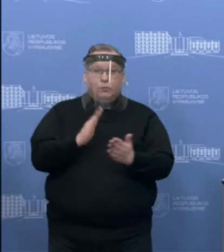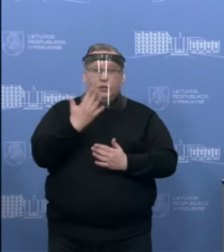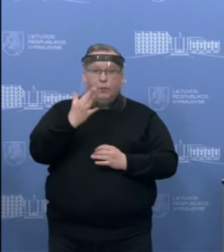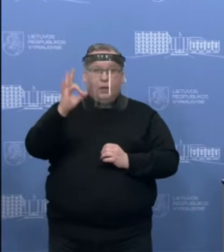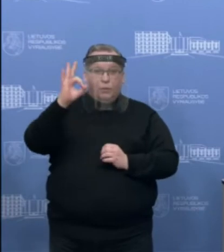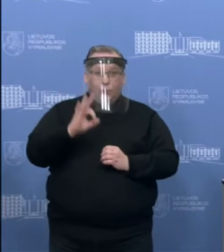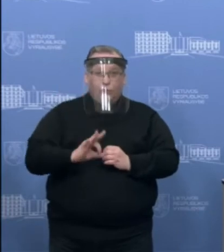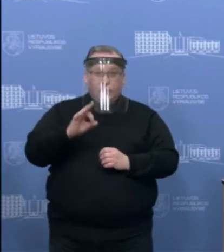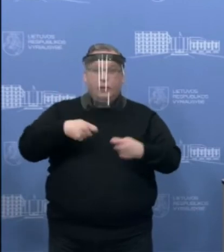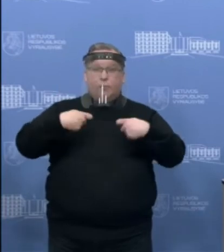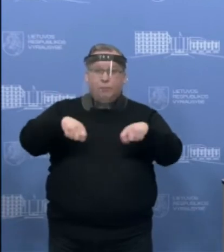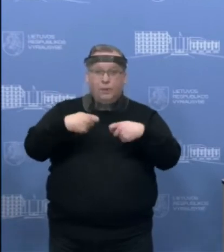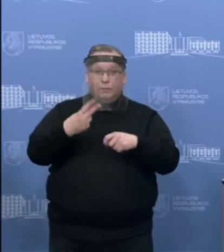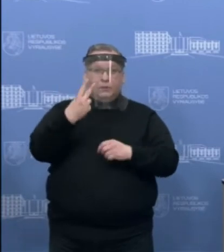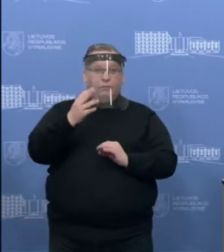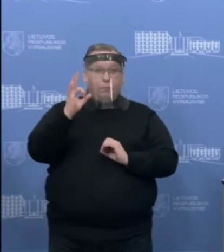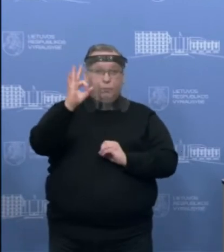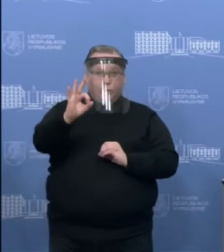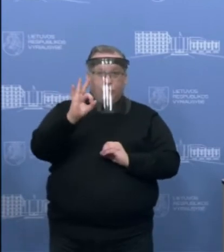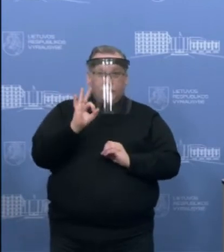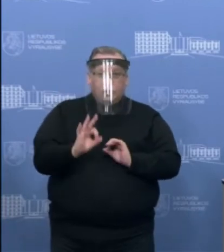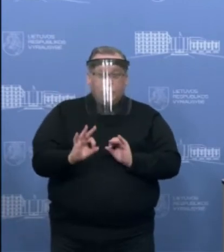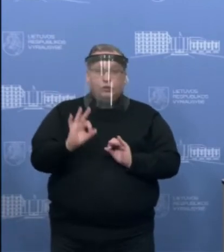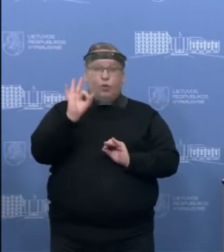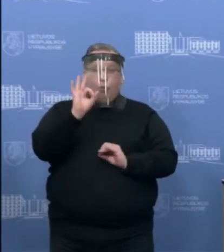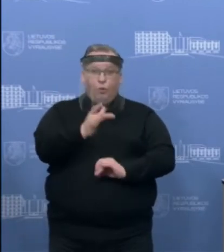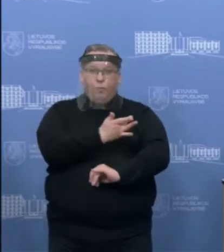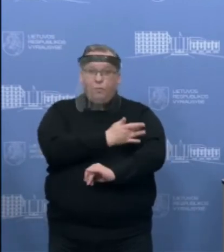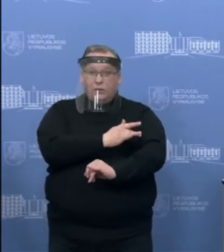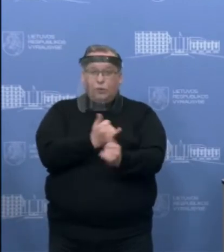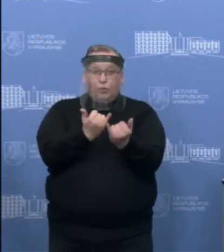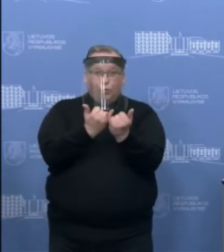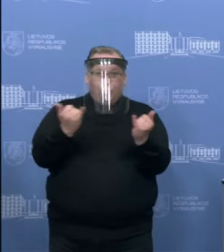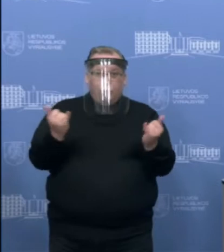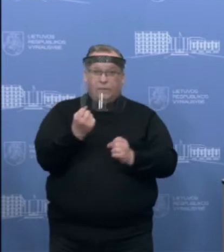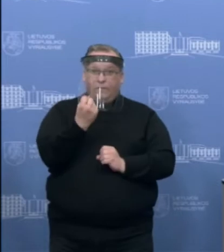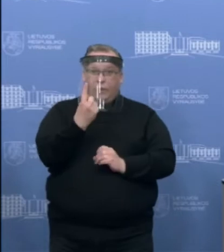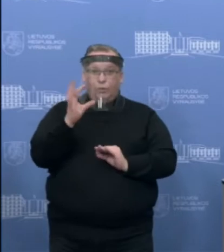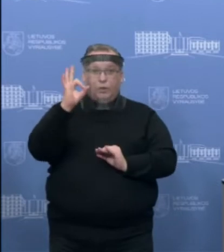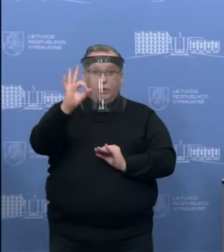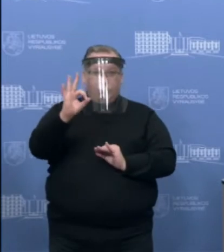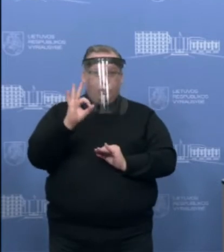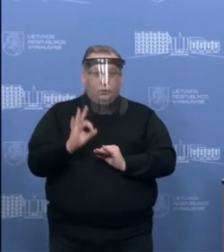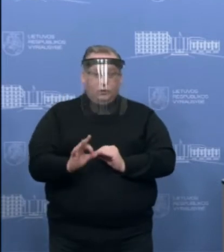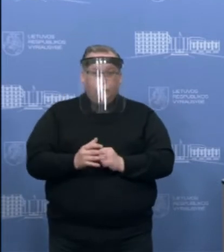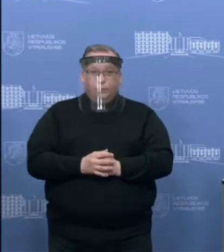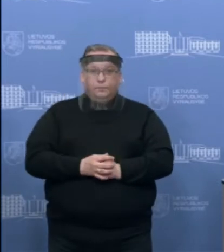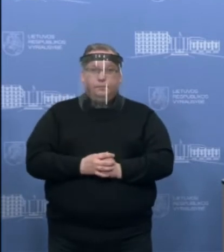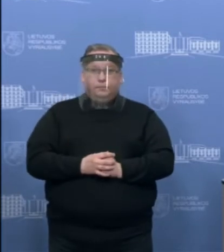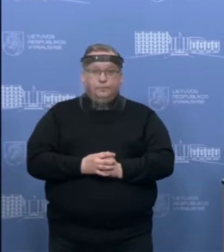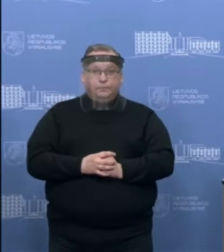5% punktais, prekyboje 2% punktais, o paslaugų sektoriuje net 11% punktų.